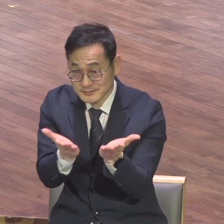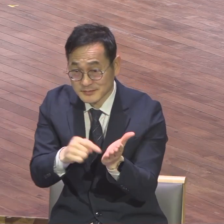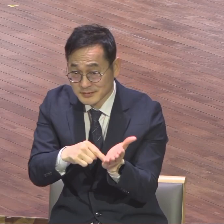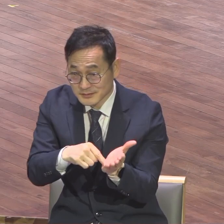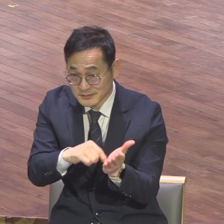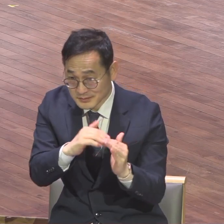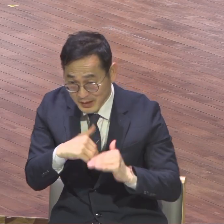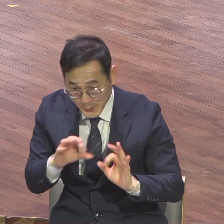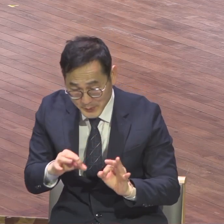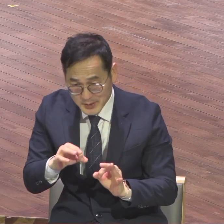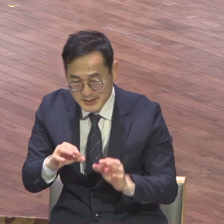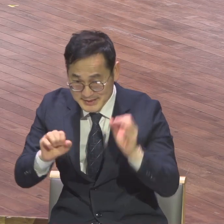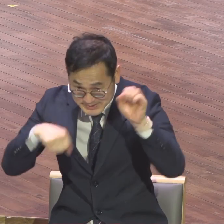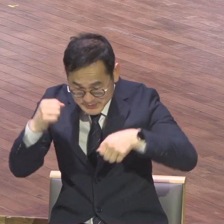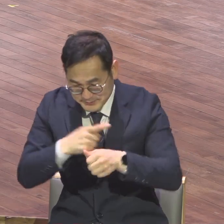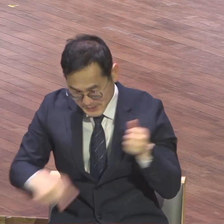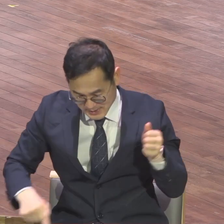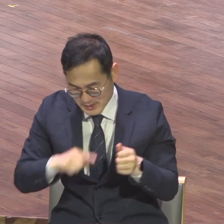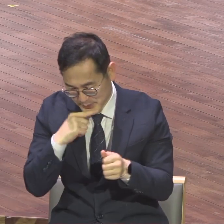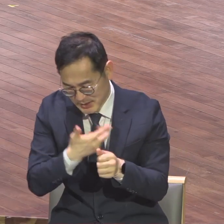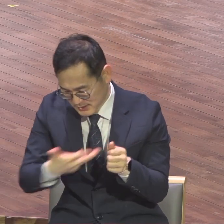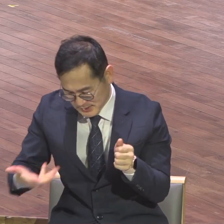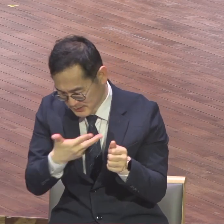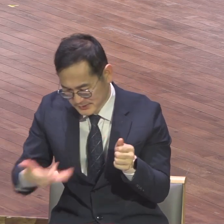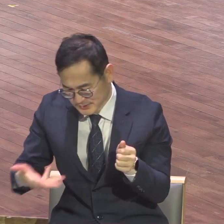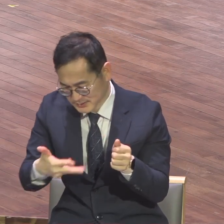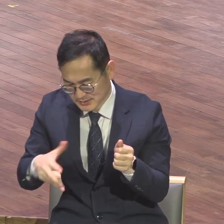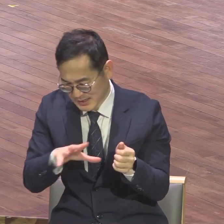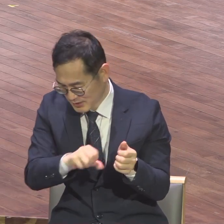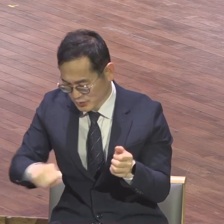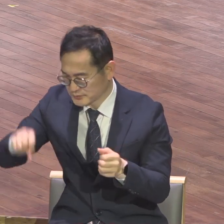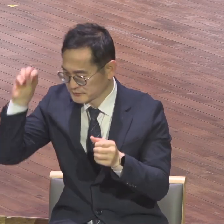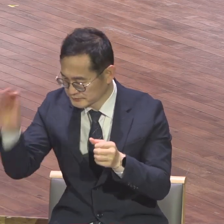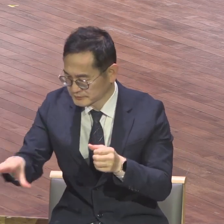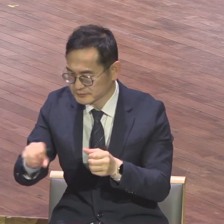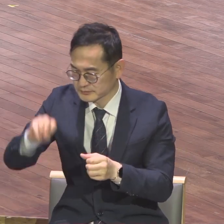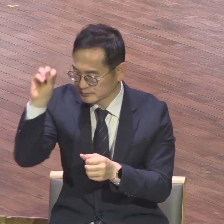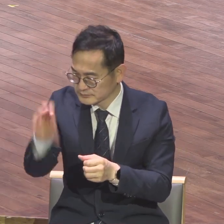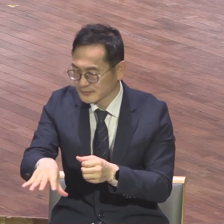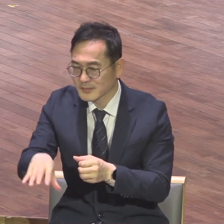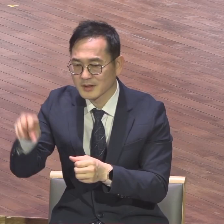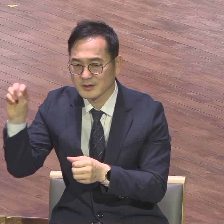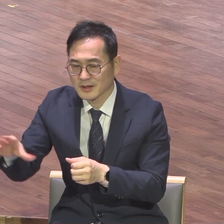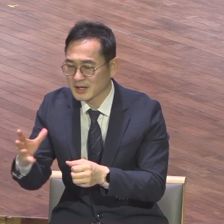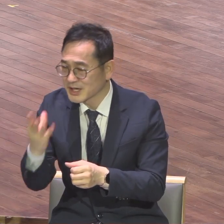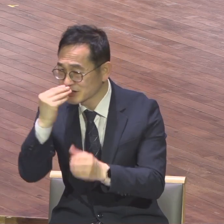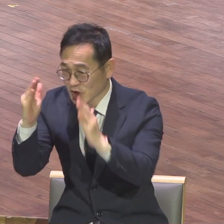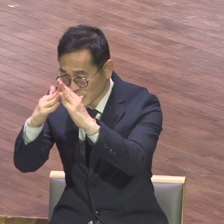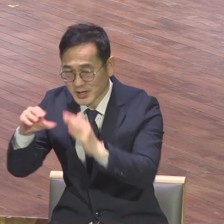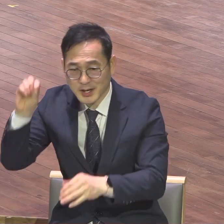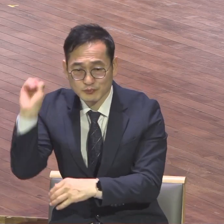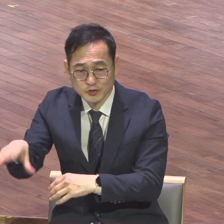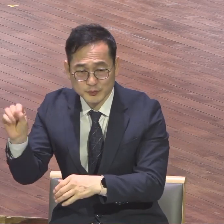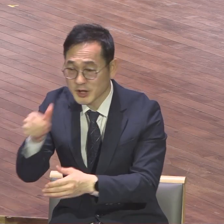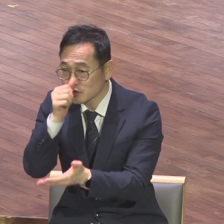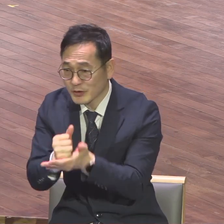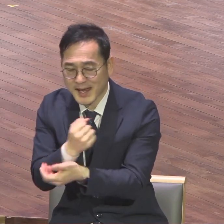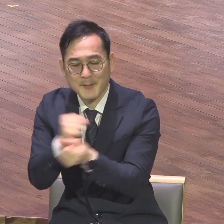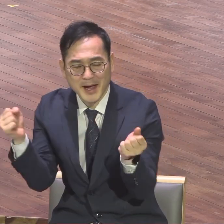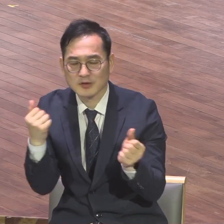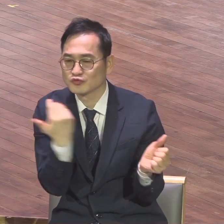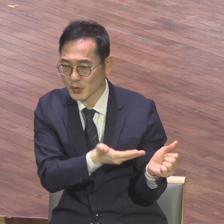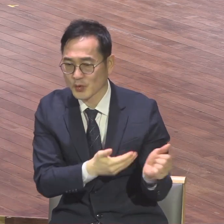잡아서 목을 따가지고 그 피를 제사장이 성전에 뿌림으로 그 죄인이 죄 해결되었어요. 그 하나님이 모세를 통해